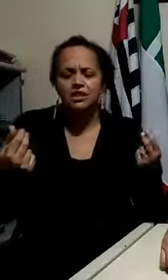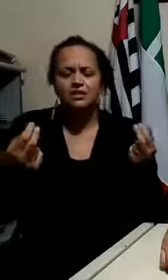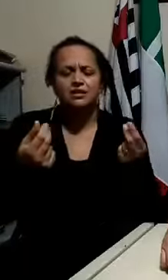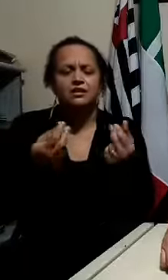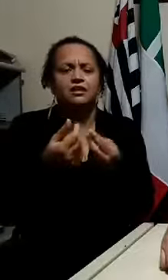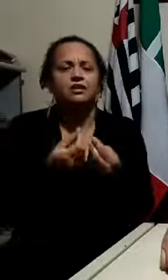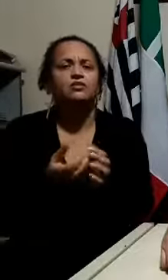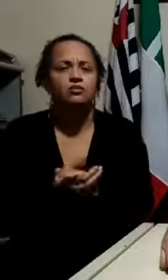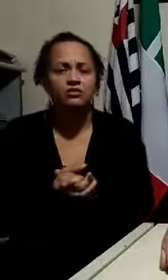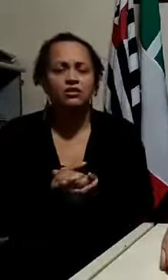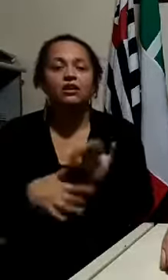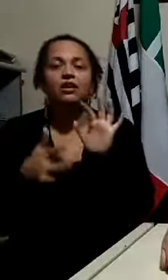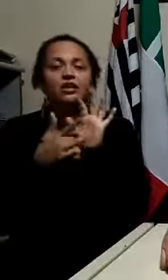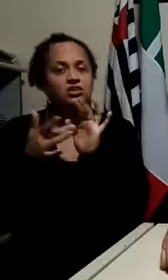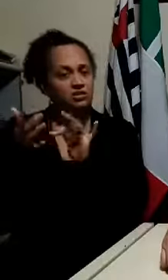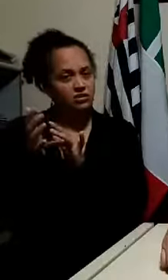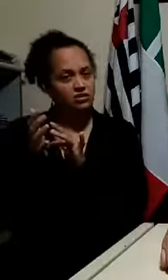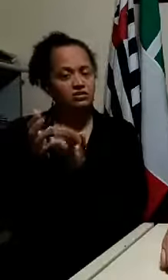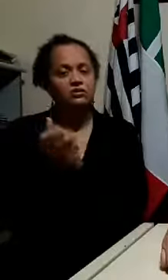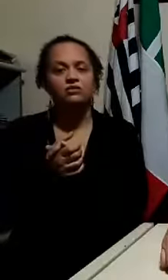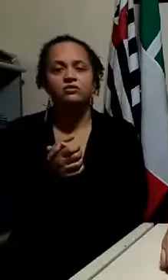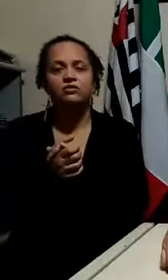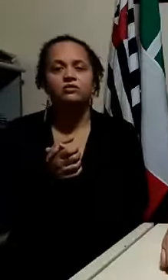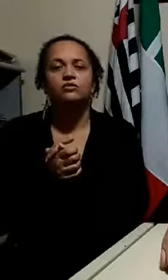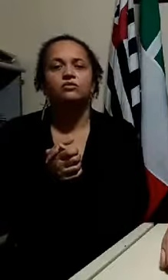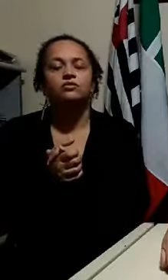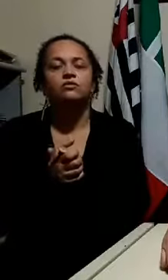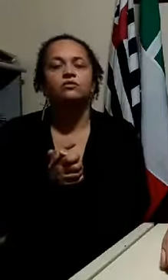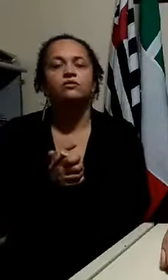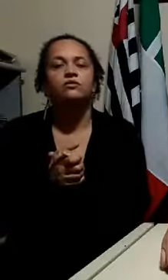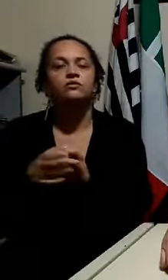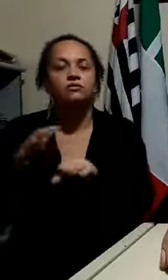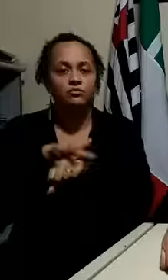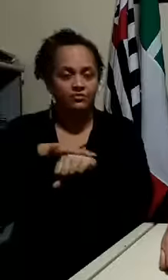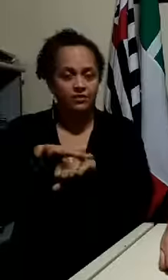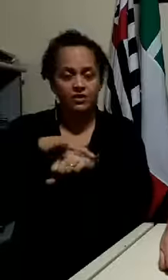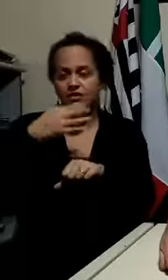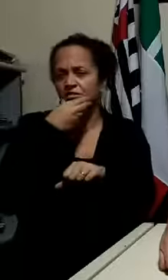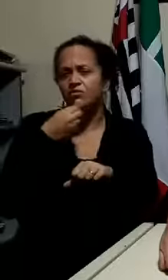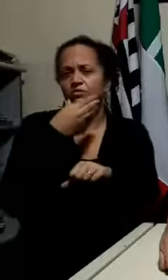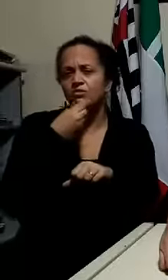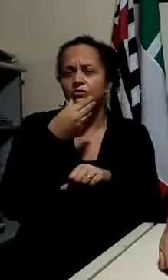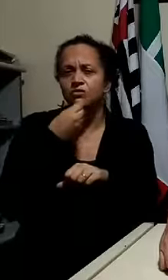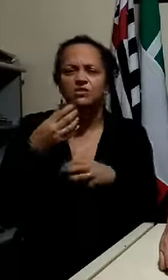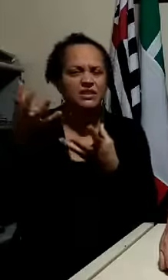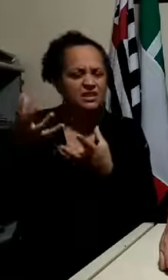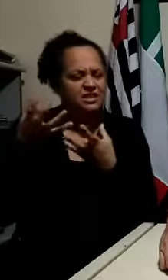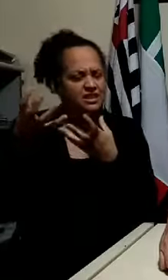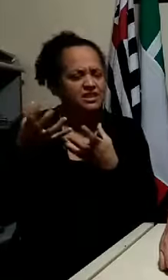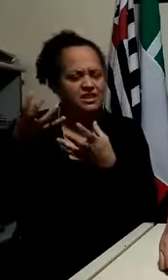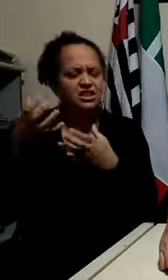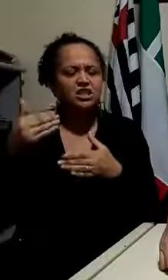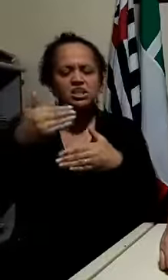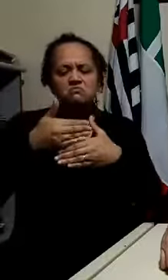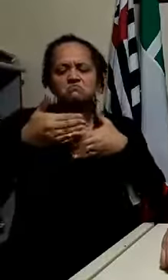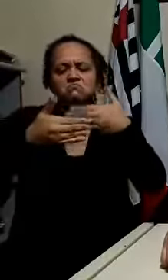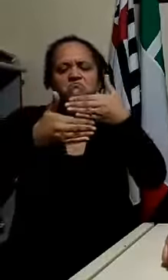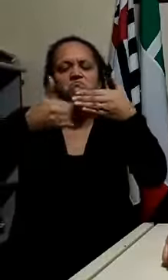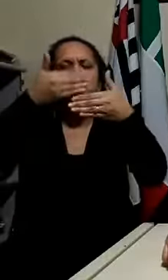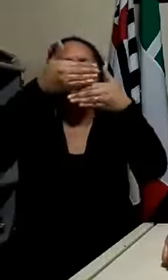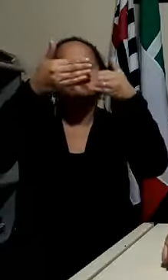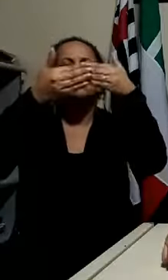Destruir os celeiros dele, fazer uns celeiros muito maiores, armazenar toda a sua riqueza ali e